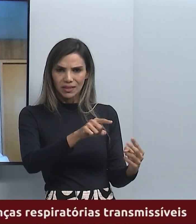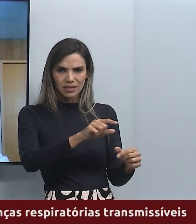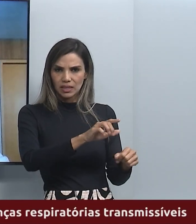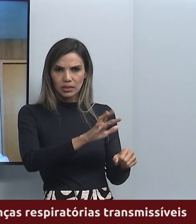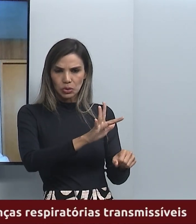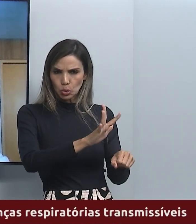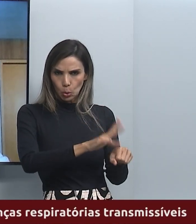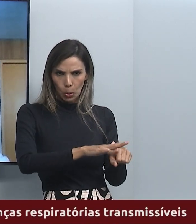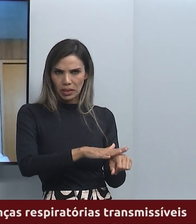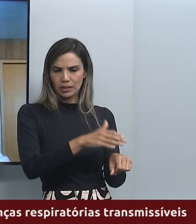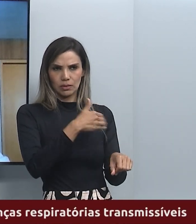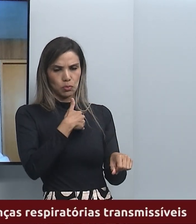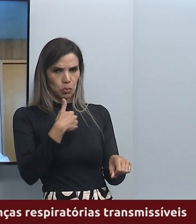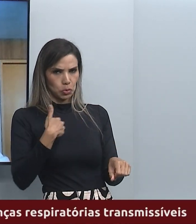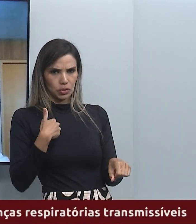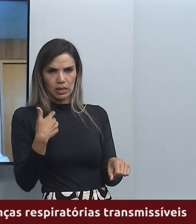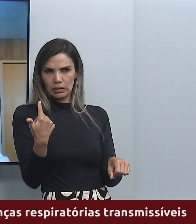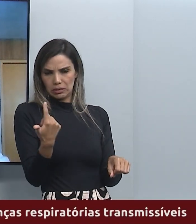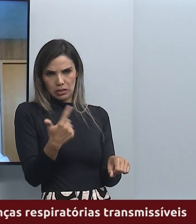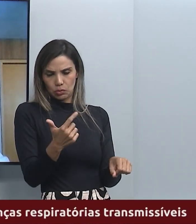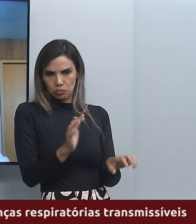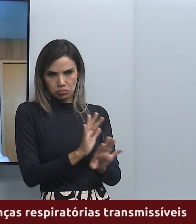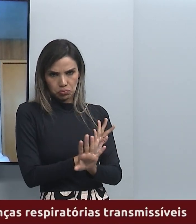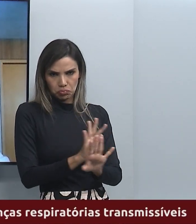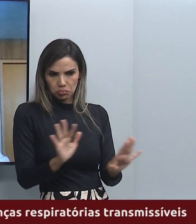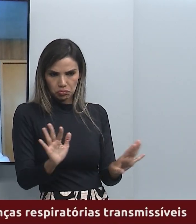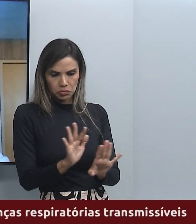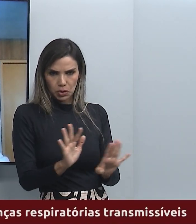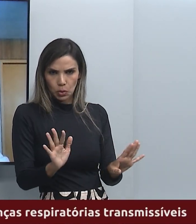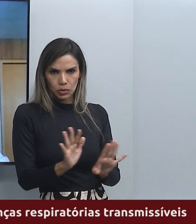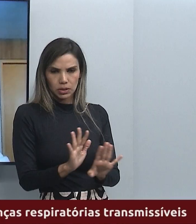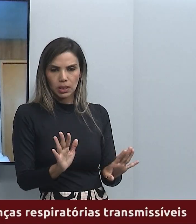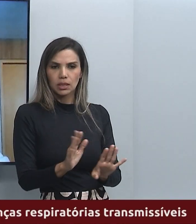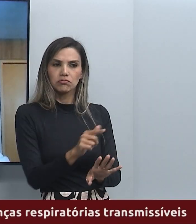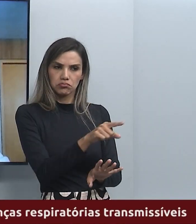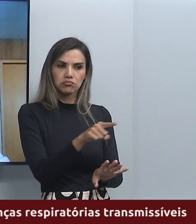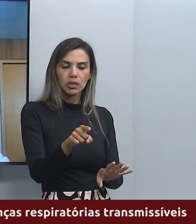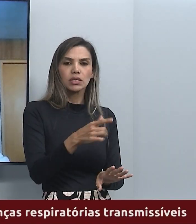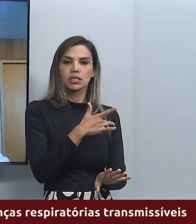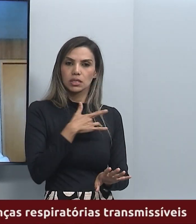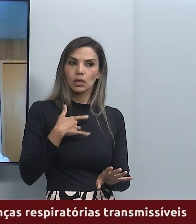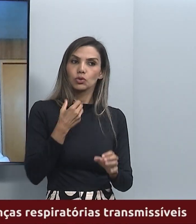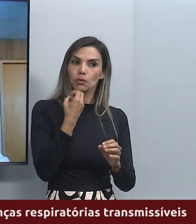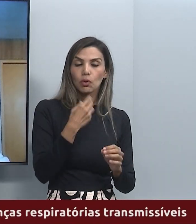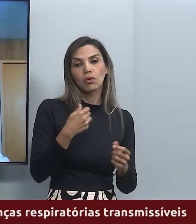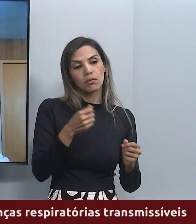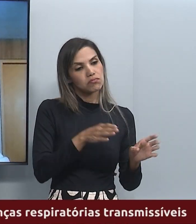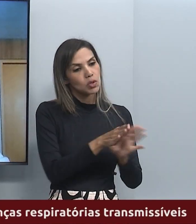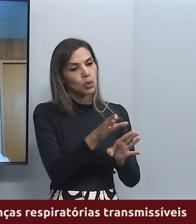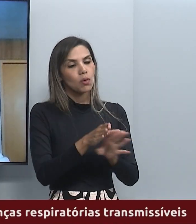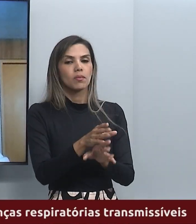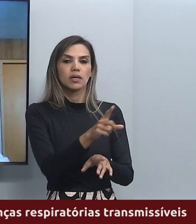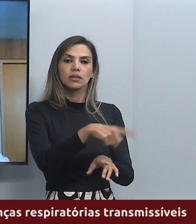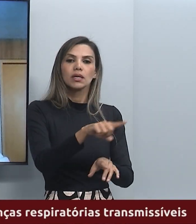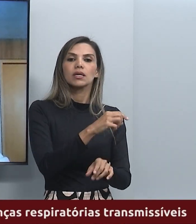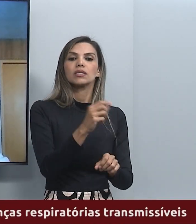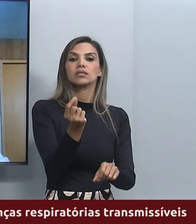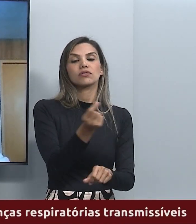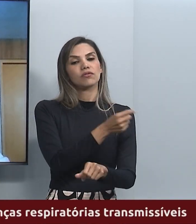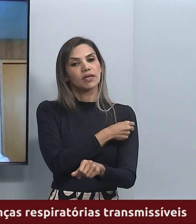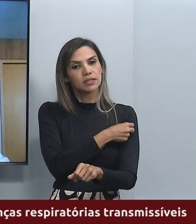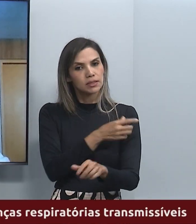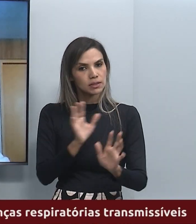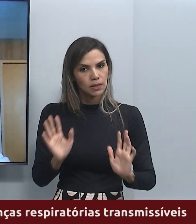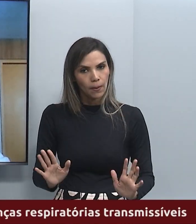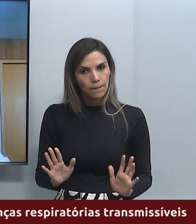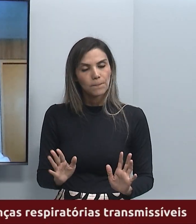respiratórias crônicas, a gente recomenda, como eu disse, a vacina e que, como você perguntou a respeito de